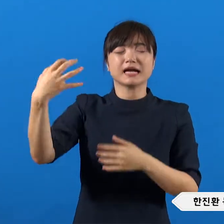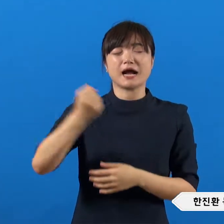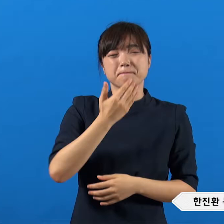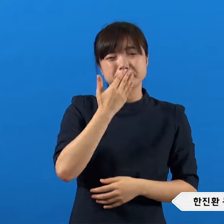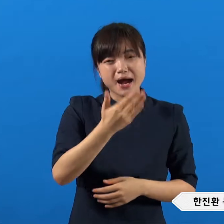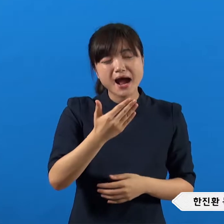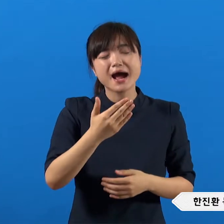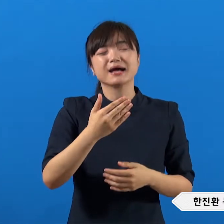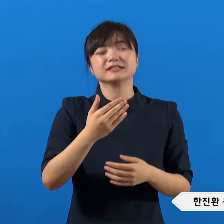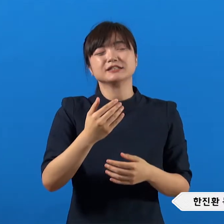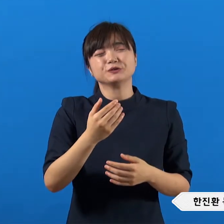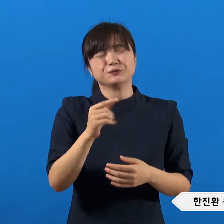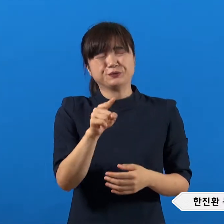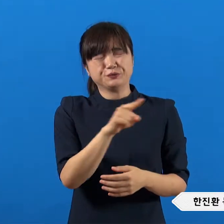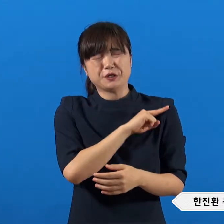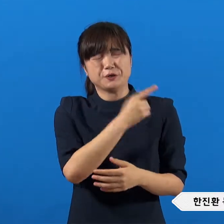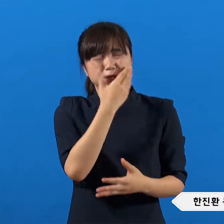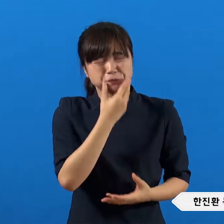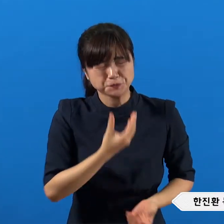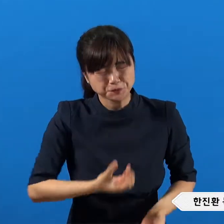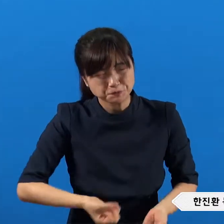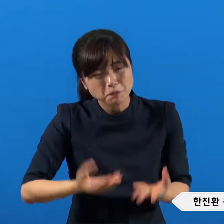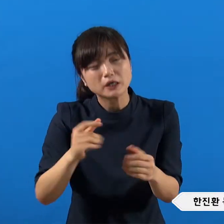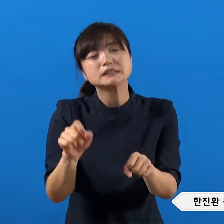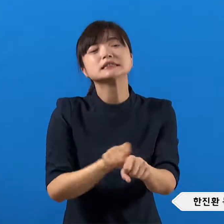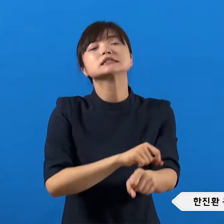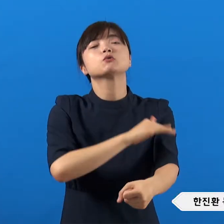있는 최고의 축복이고 특권입니다.